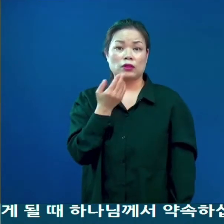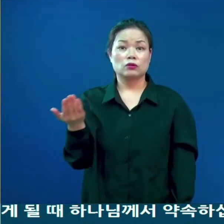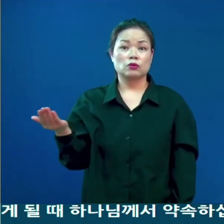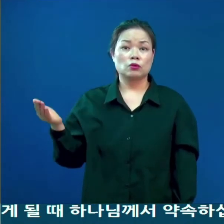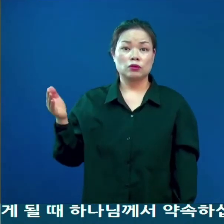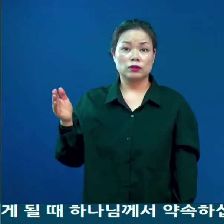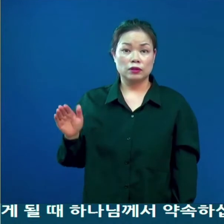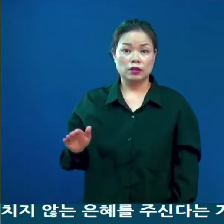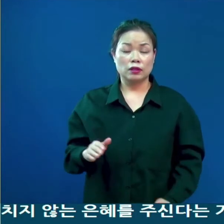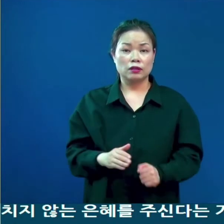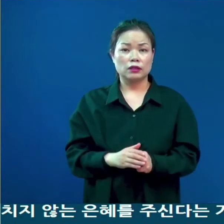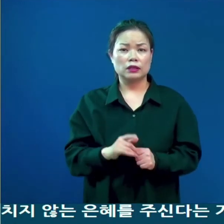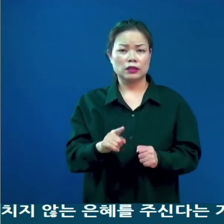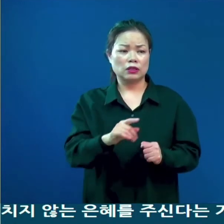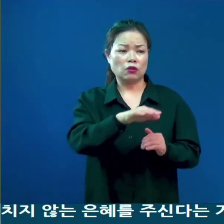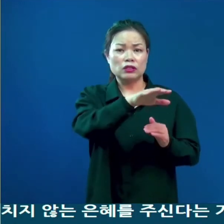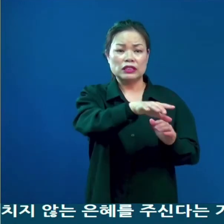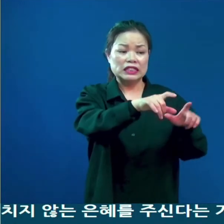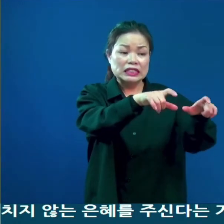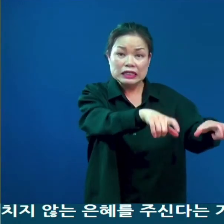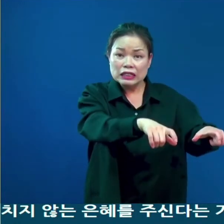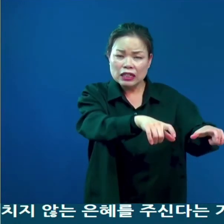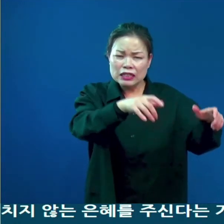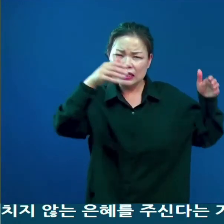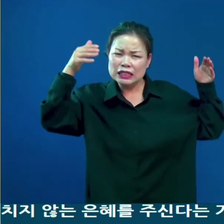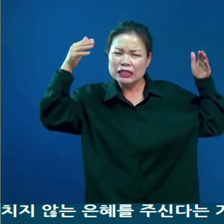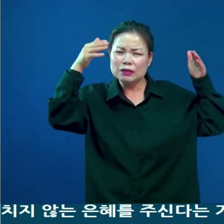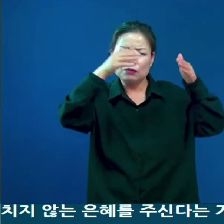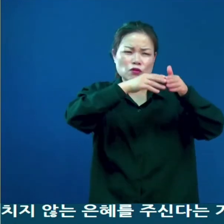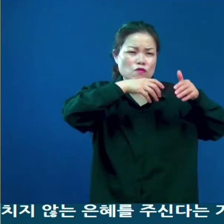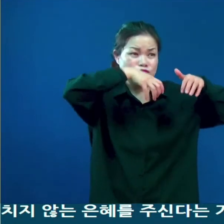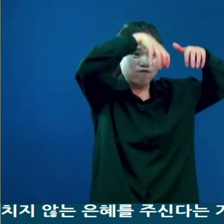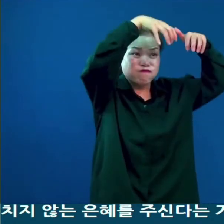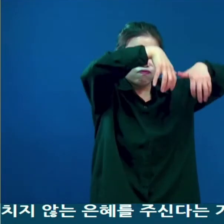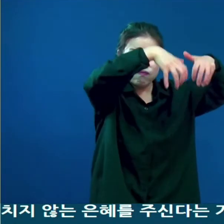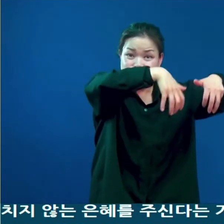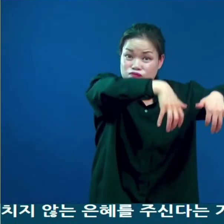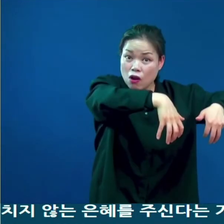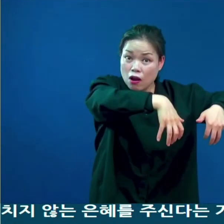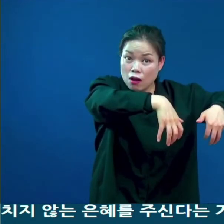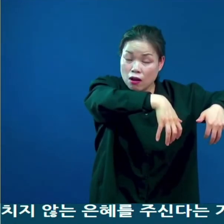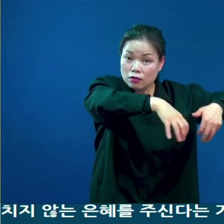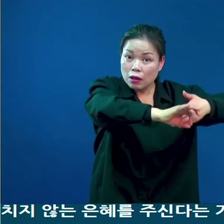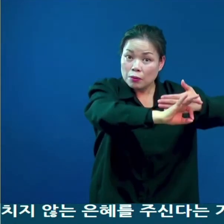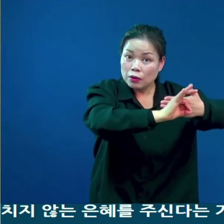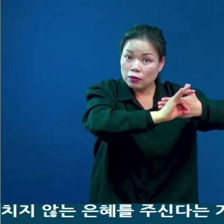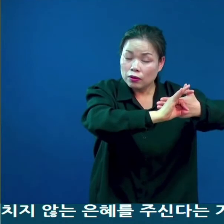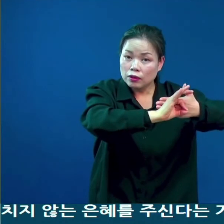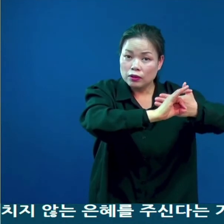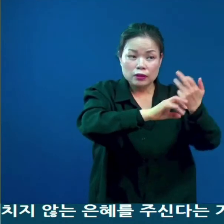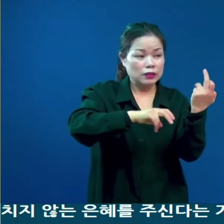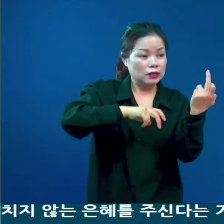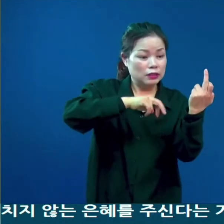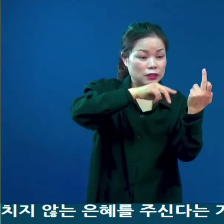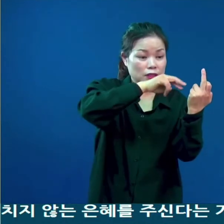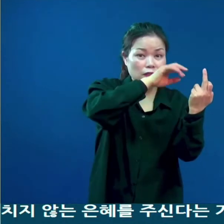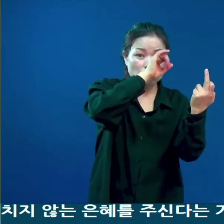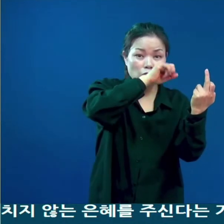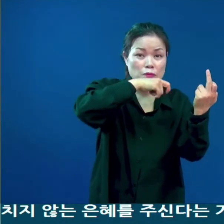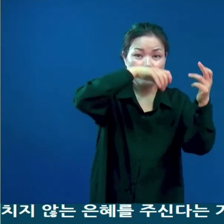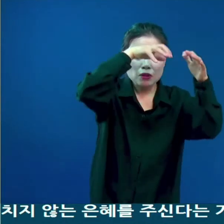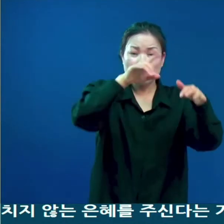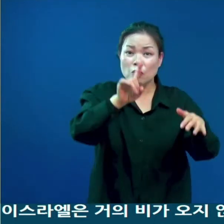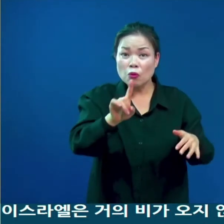그런데 이런 지역에 만약에 집중호우가 내린다고 생각을 해보세요. 등산 좋아하시는 분들 비 오면 어떻게